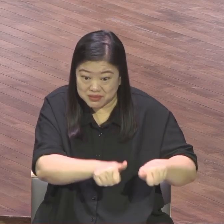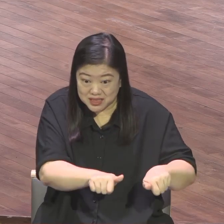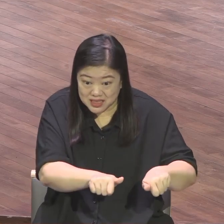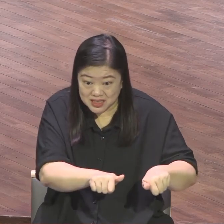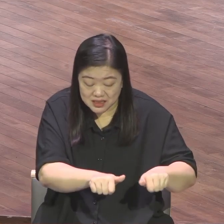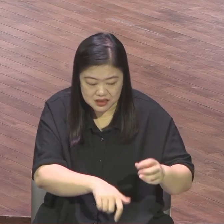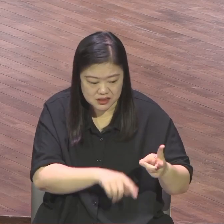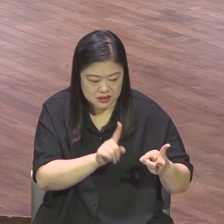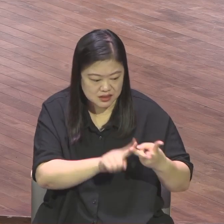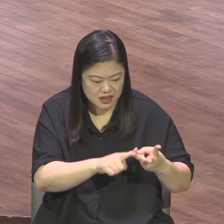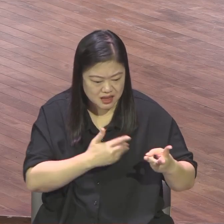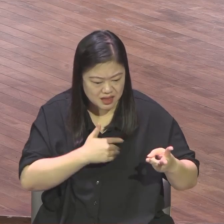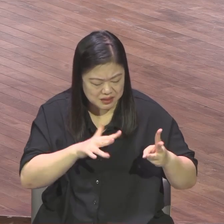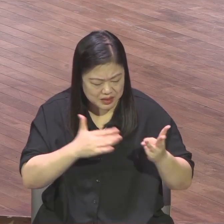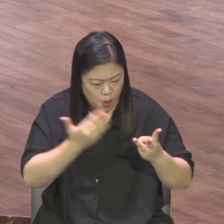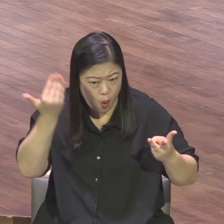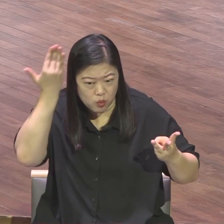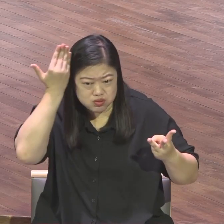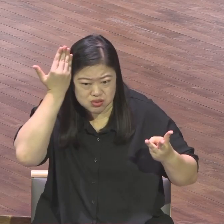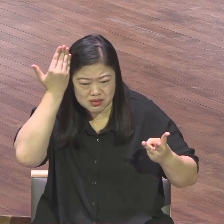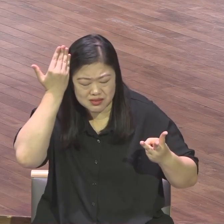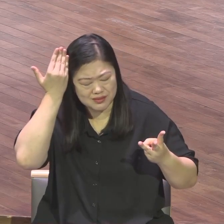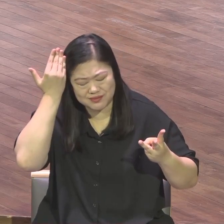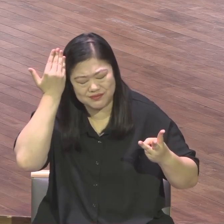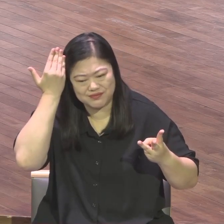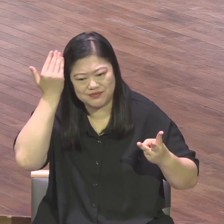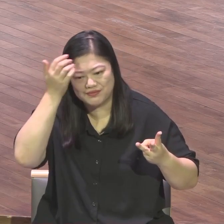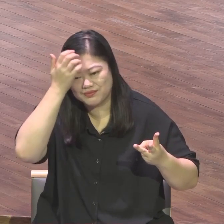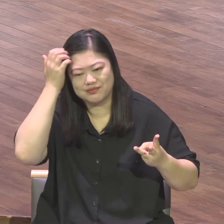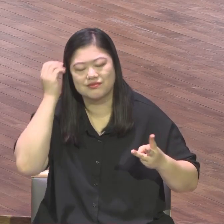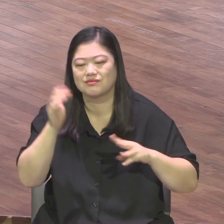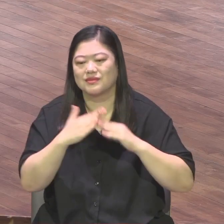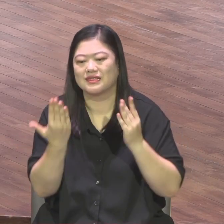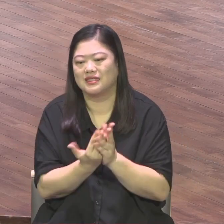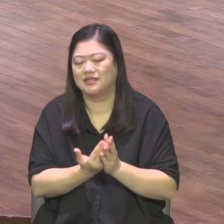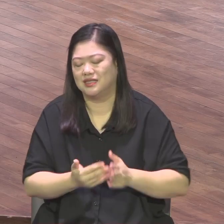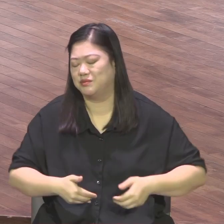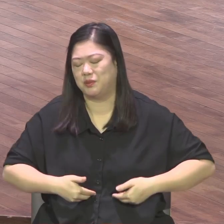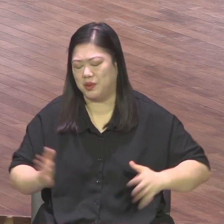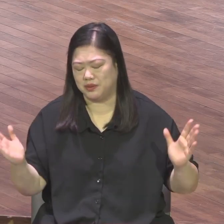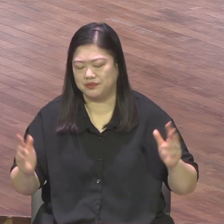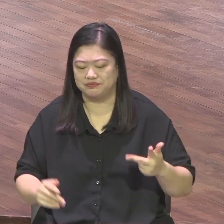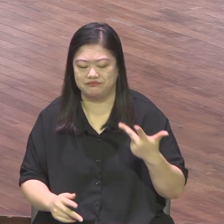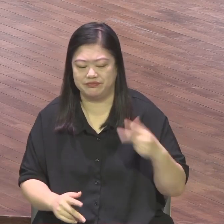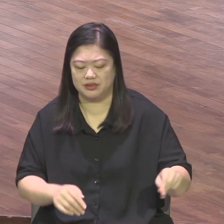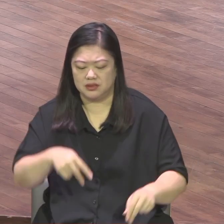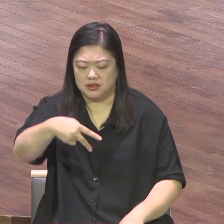다 서론이구나. 초등 강문이구나. 서론이구나.